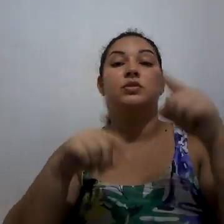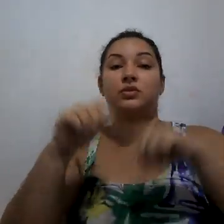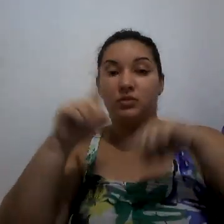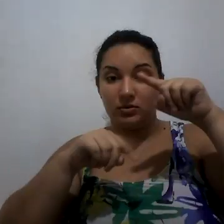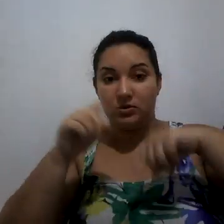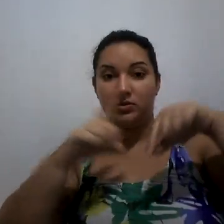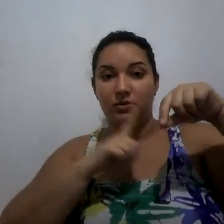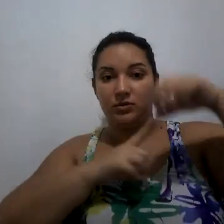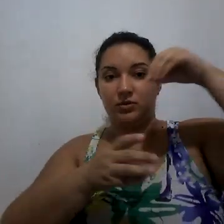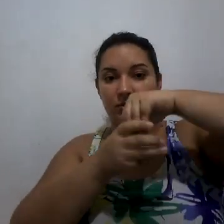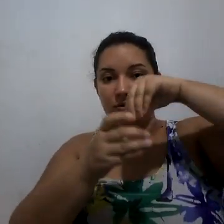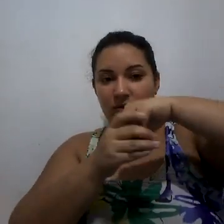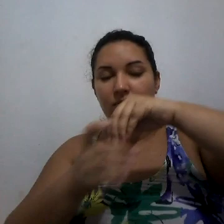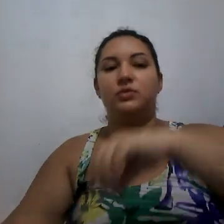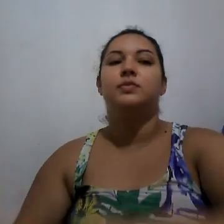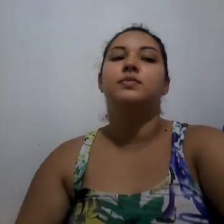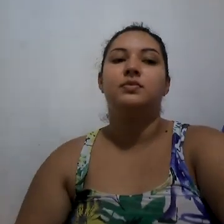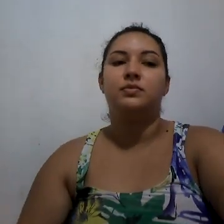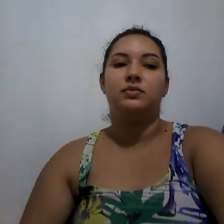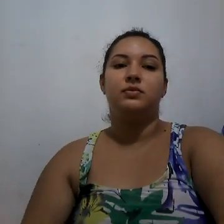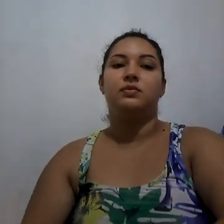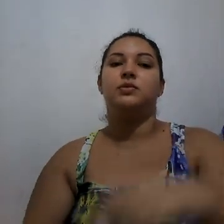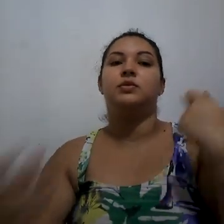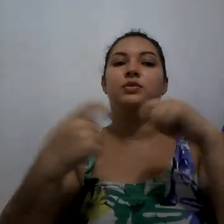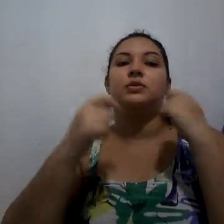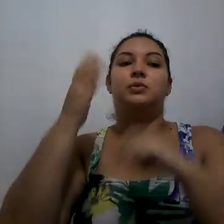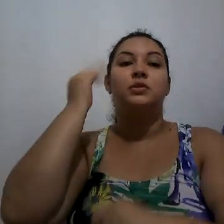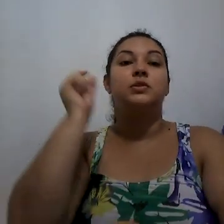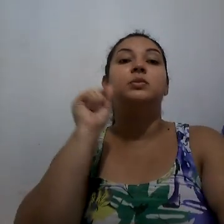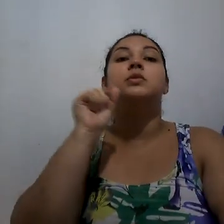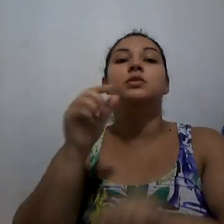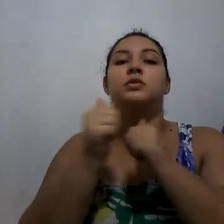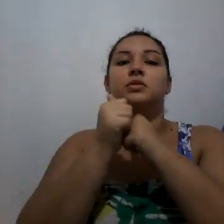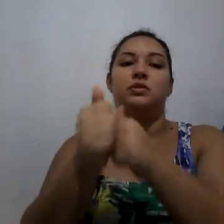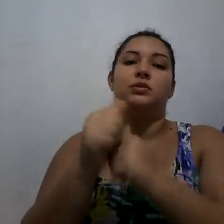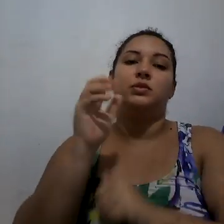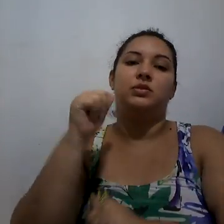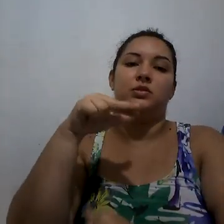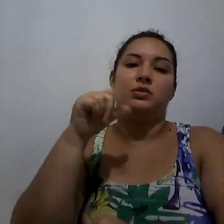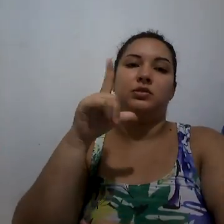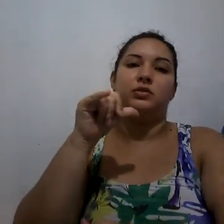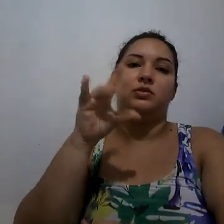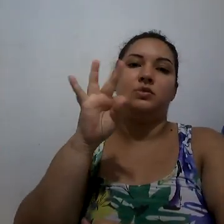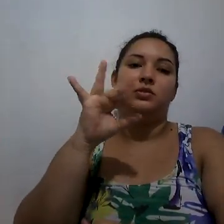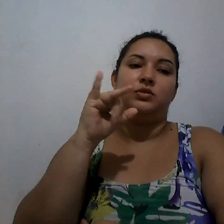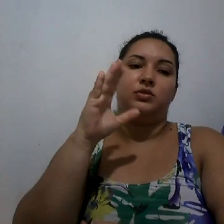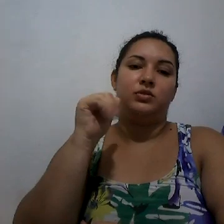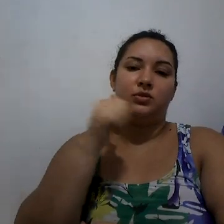amostra, a gente tem que pensar aqui na sequência analítica, não é? Então, eu tenho lá a amostragem, eu tenho